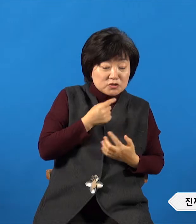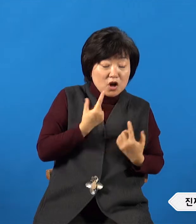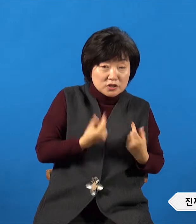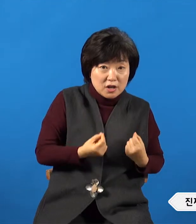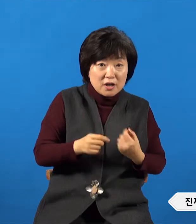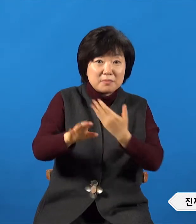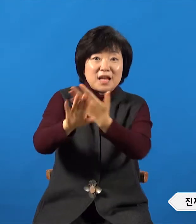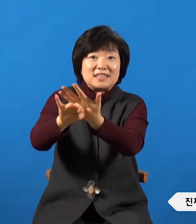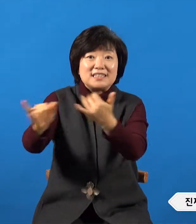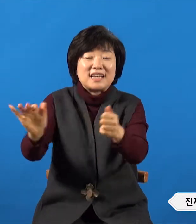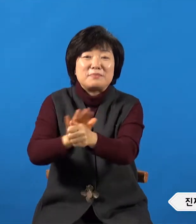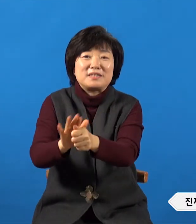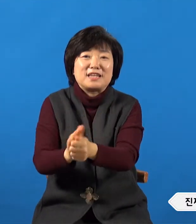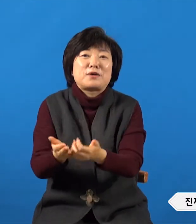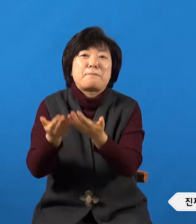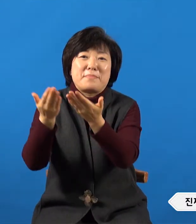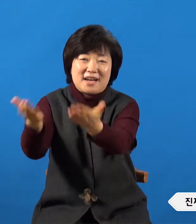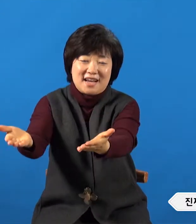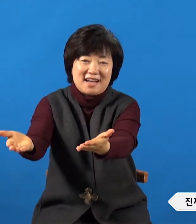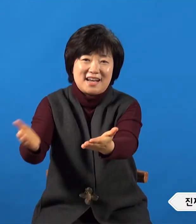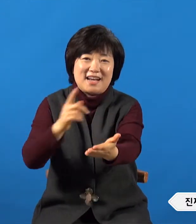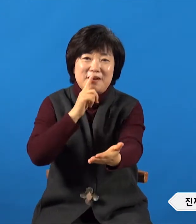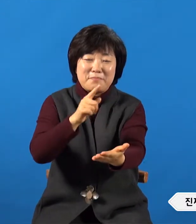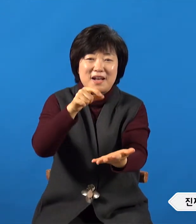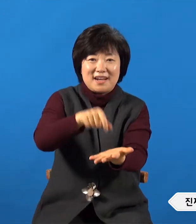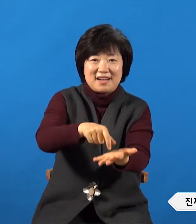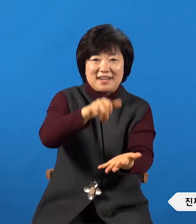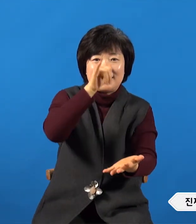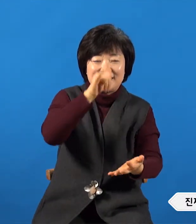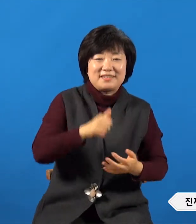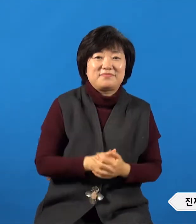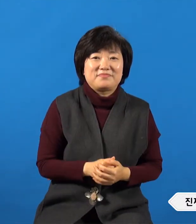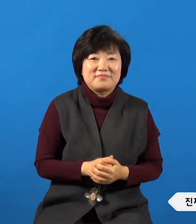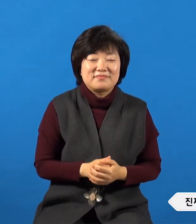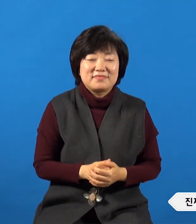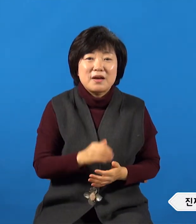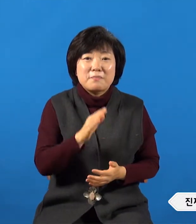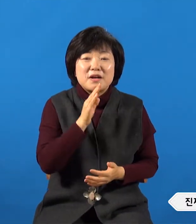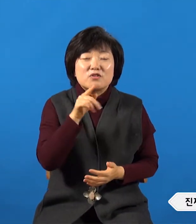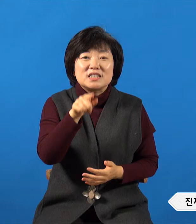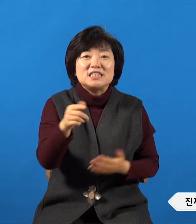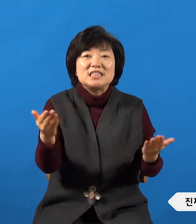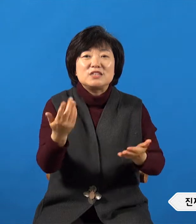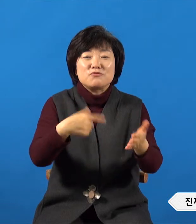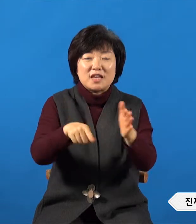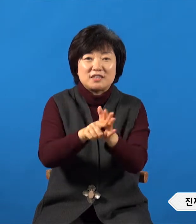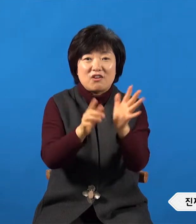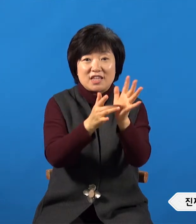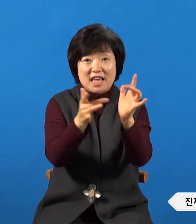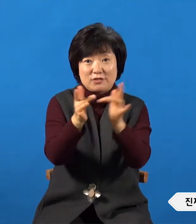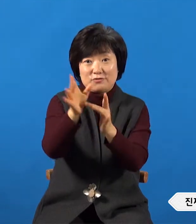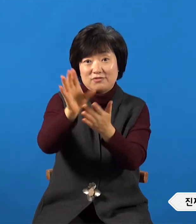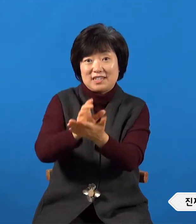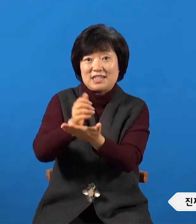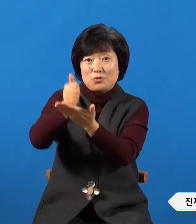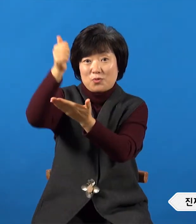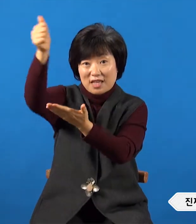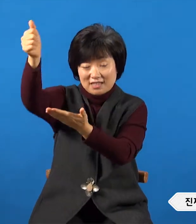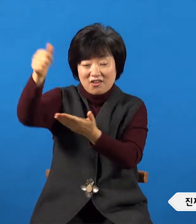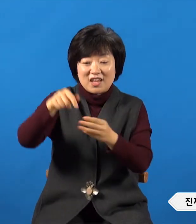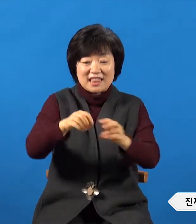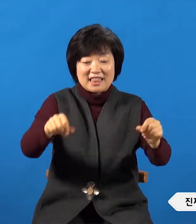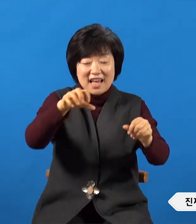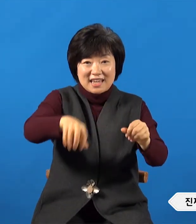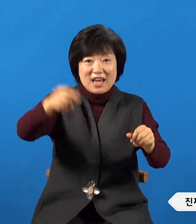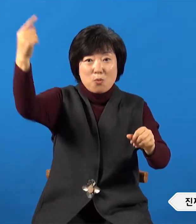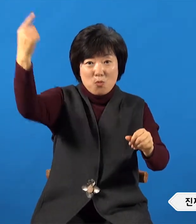것처럼 그렇게 남을 대접하라 라고 말씀하고 계십니다. 바로 이 일을 위해서 예수 그리스도께서도 이